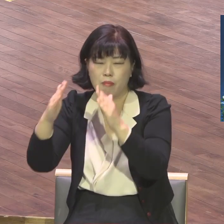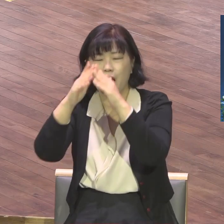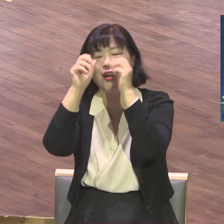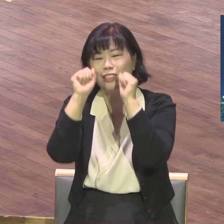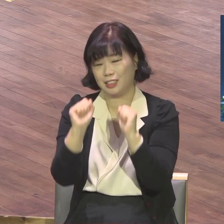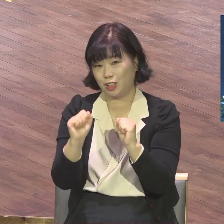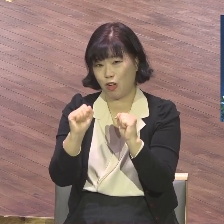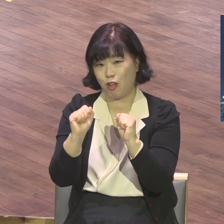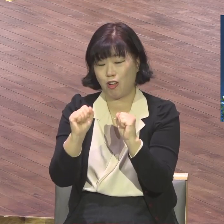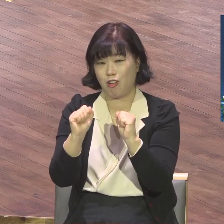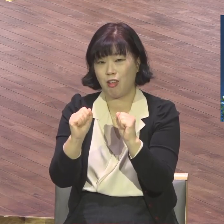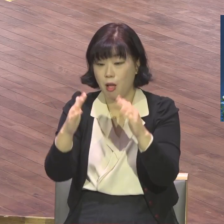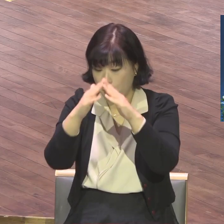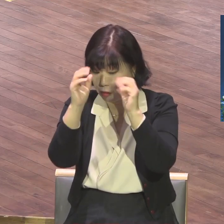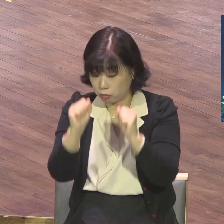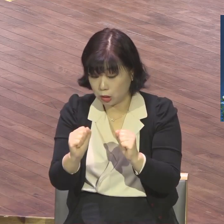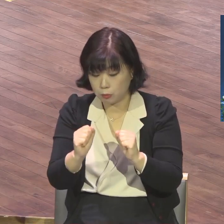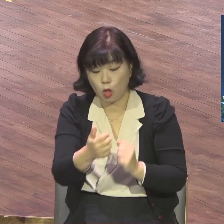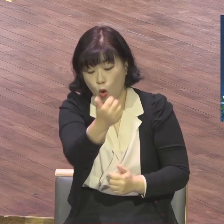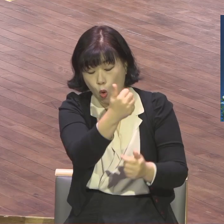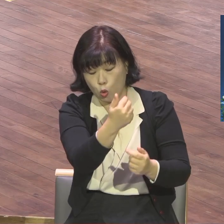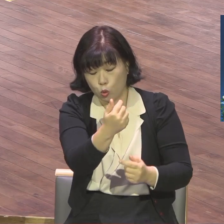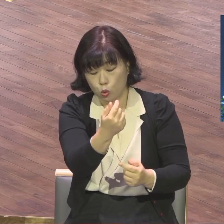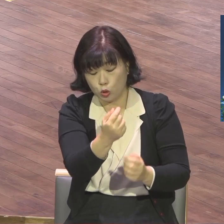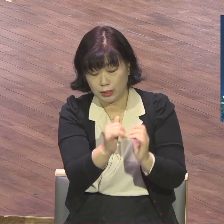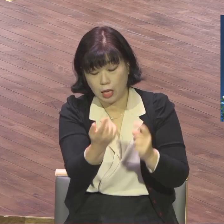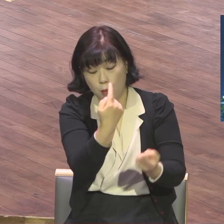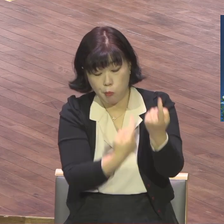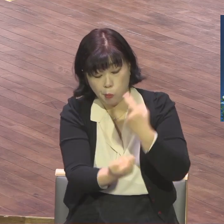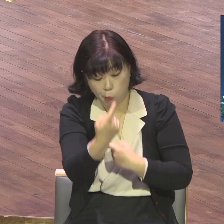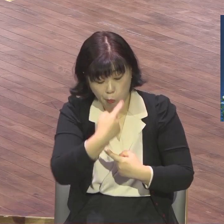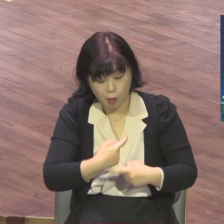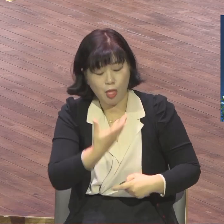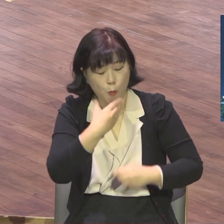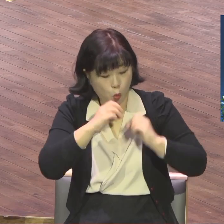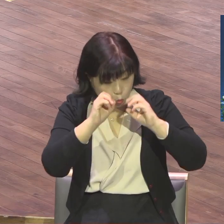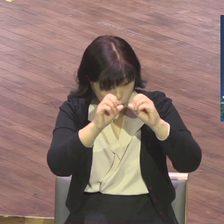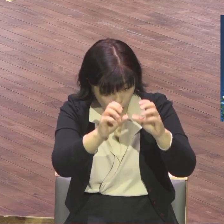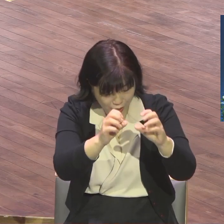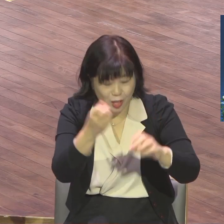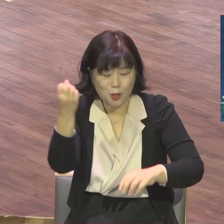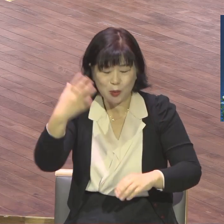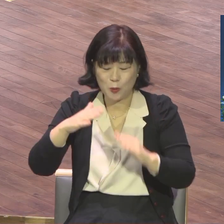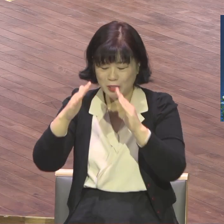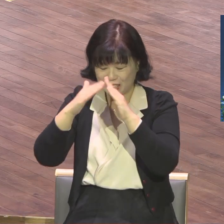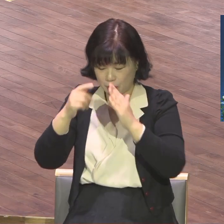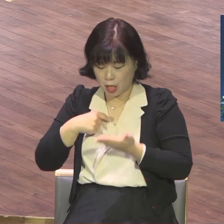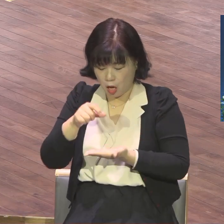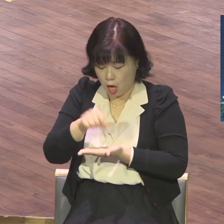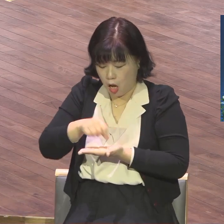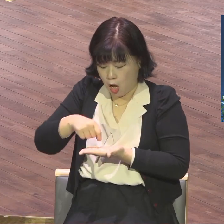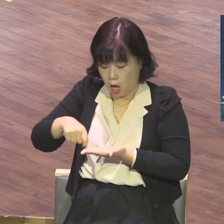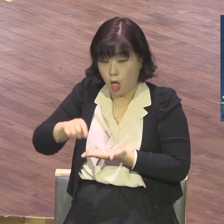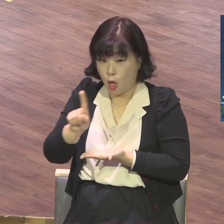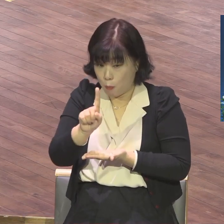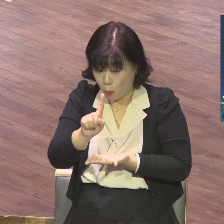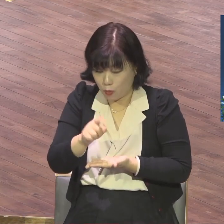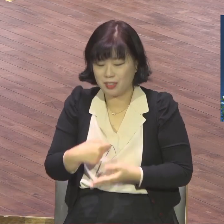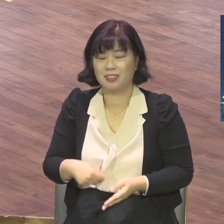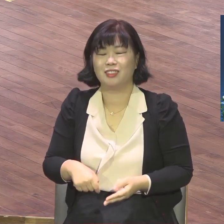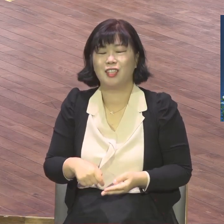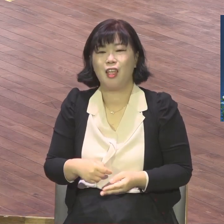빌레몬서 이 주옥 같은 서신을 다 썼어요. 그래서 써가 다 보냈어요. 본문 30절에 보면